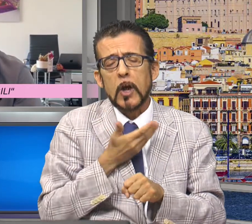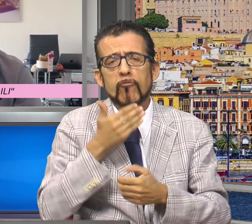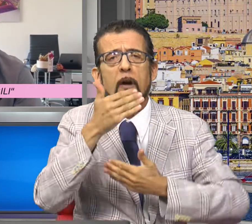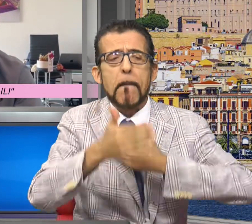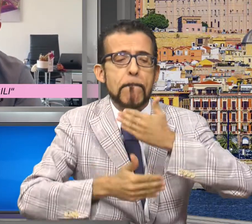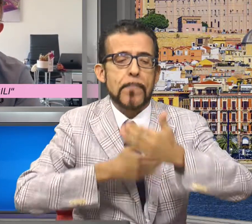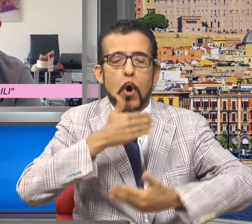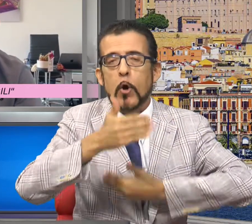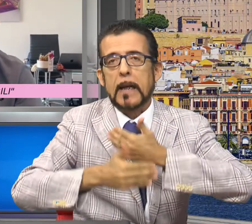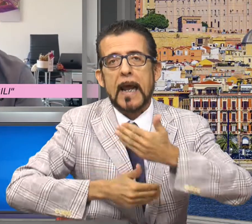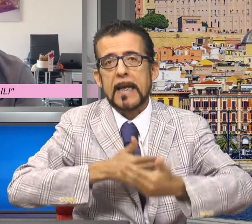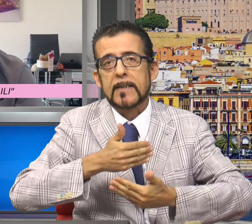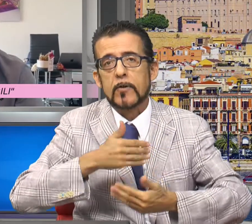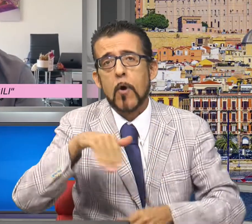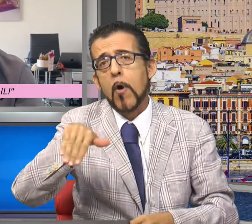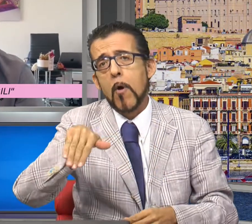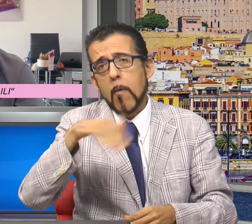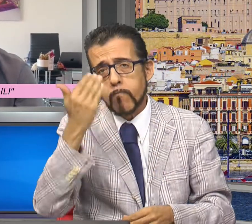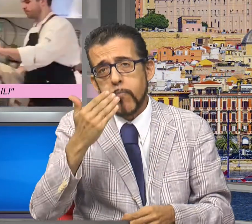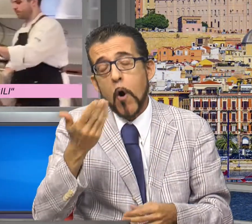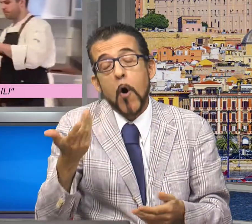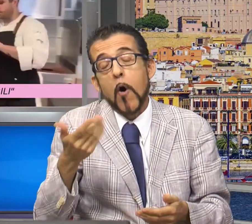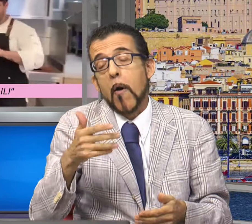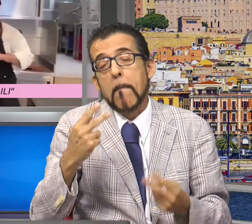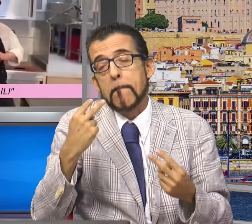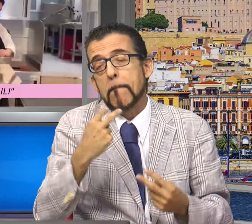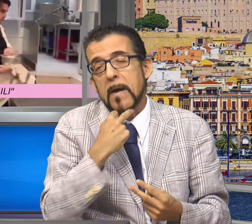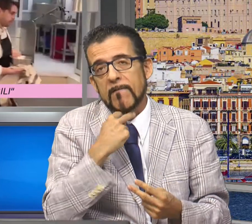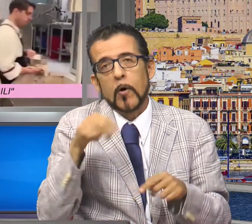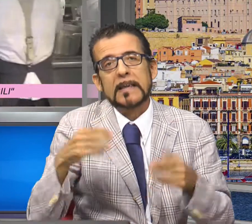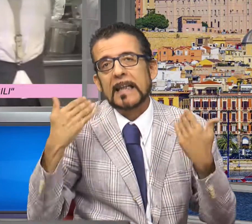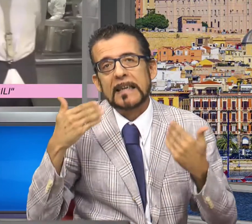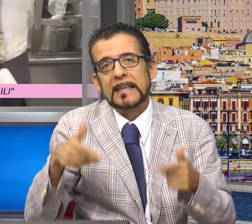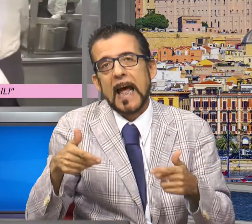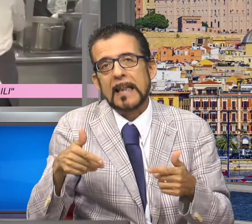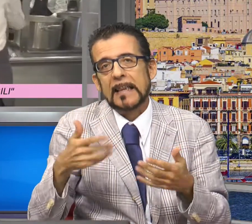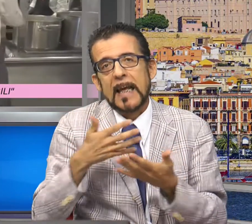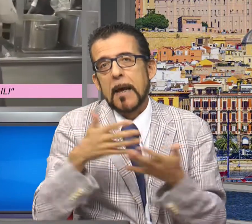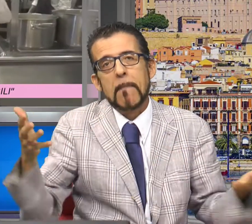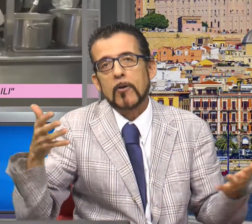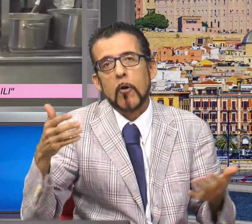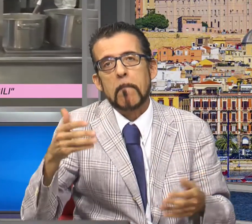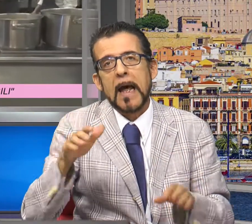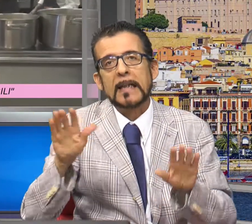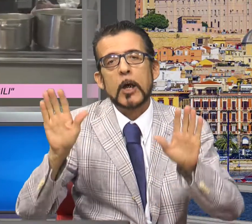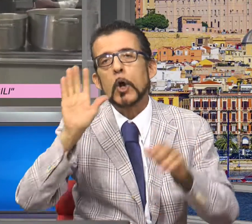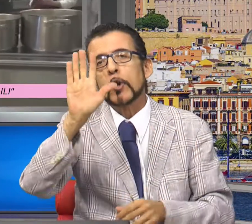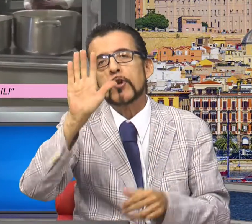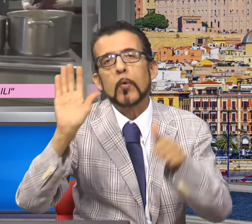far convivere la ovvia stagionalità. In Sardegna il grosso degli alberghi sono aperti per 5-6 mesi al massimo, con una